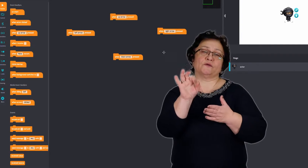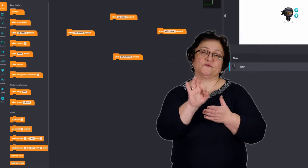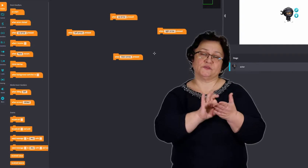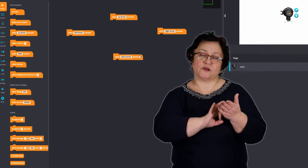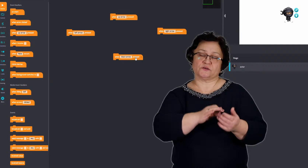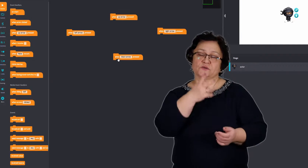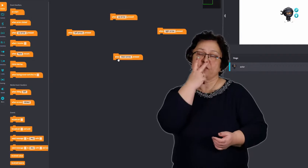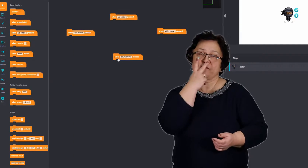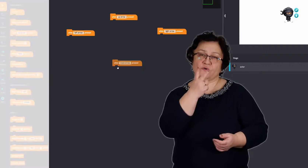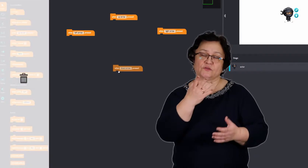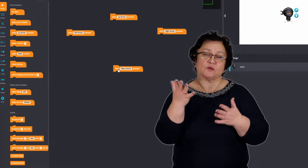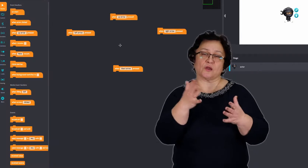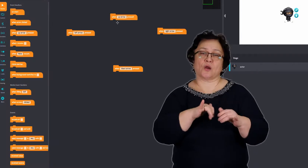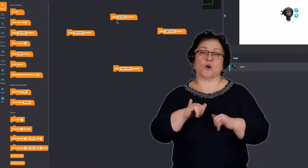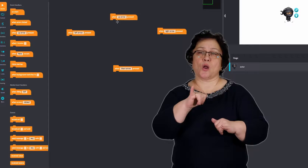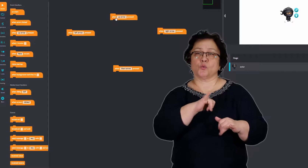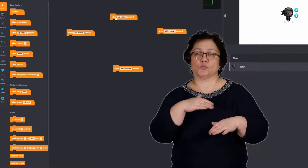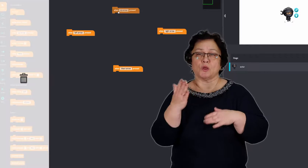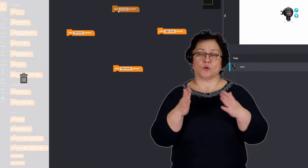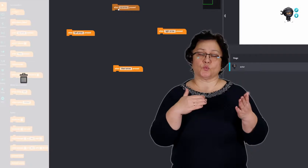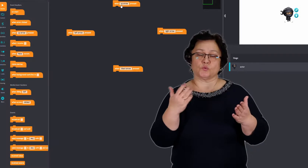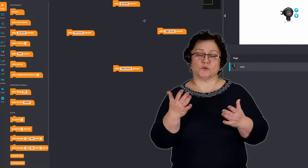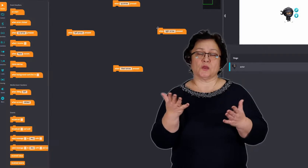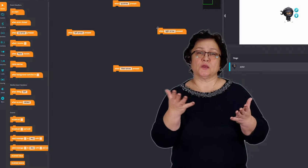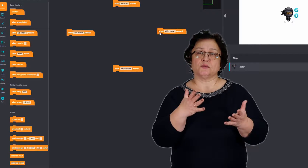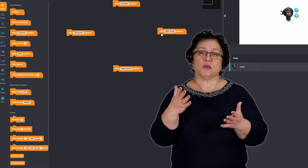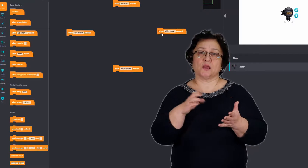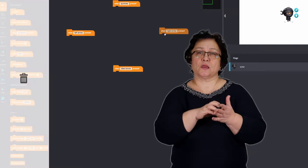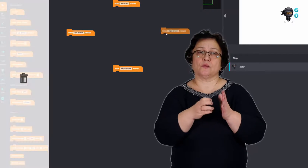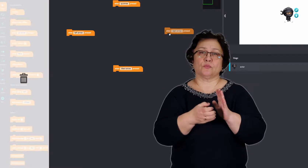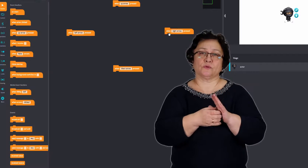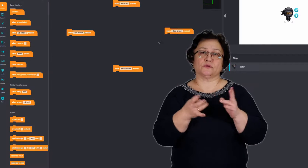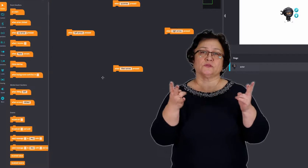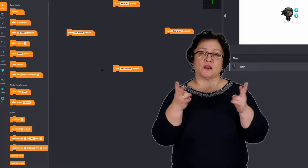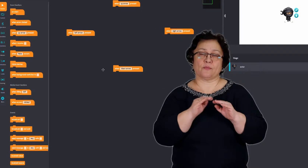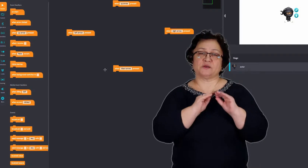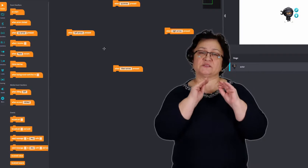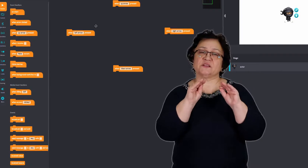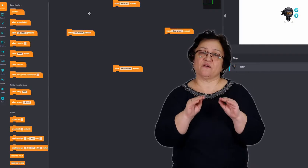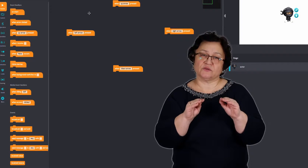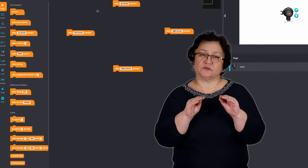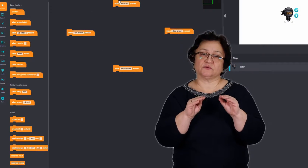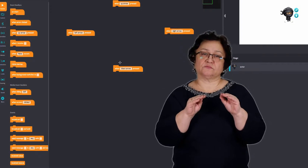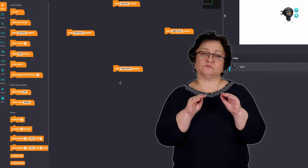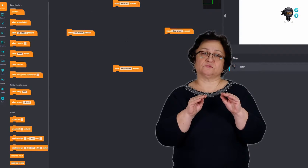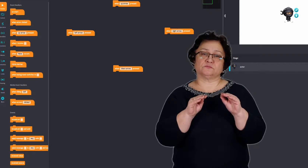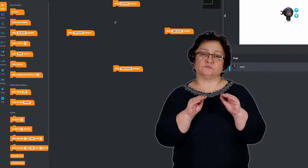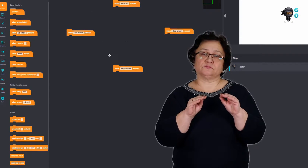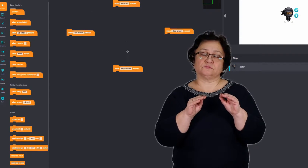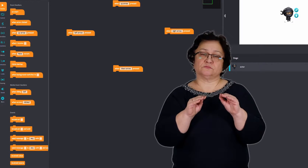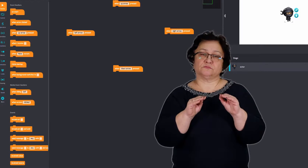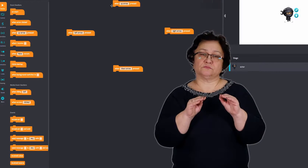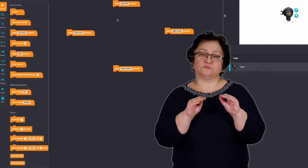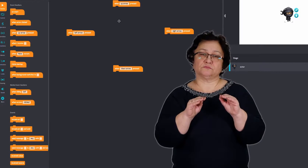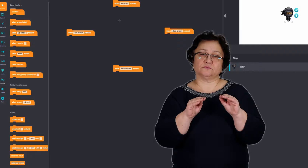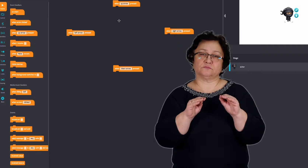зручніше. Одразу видно, яка куди рухає і які блоки туди треба ставити.